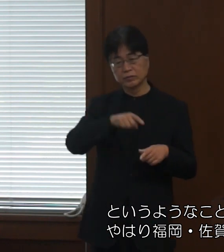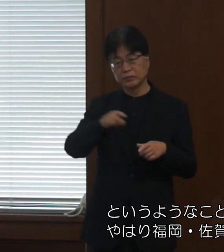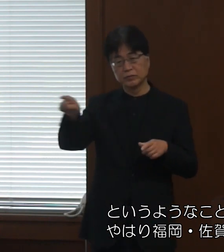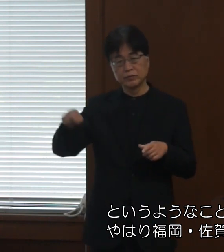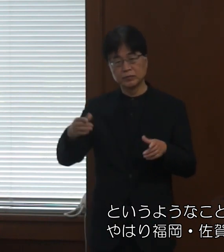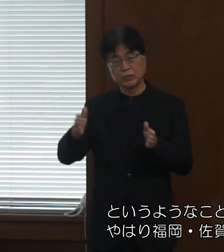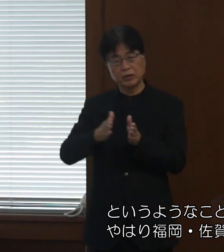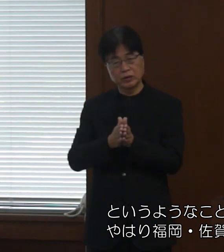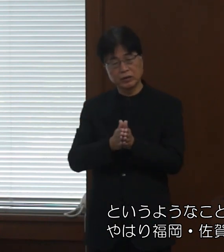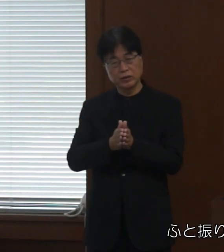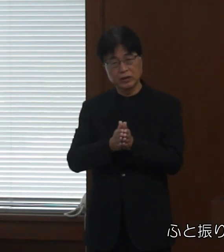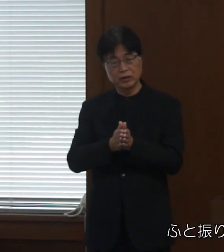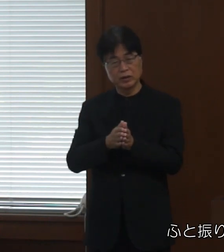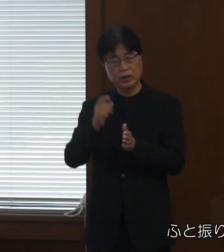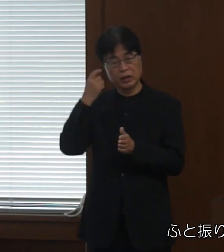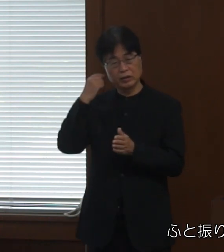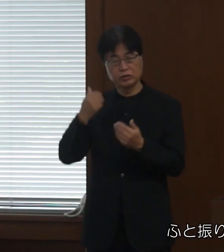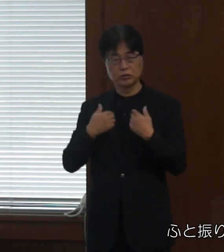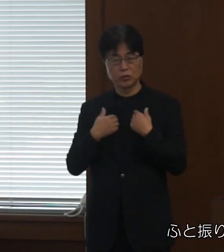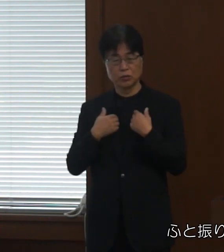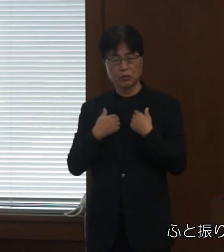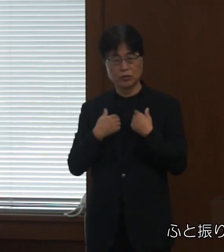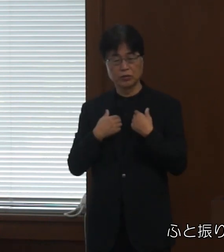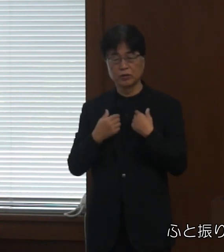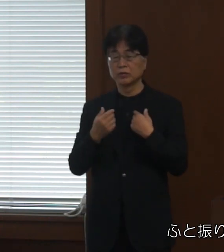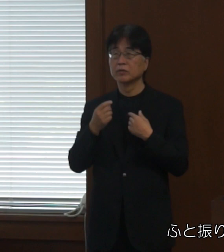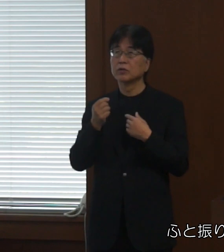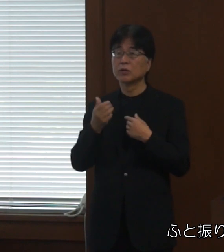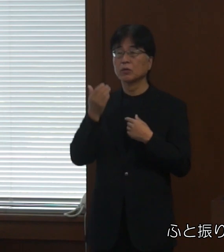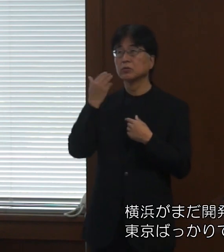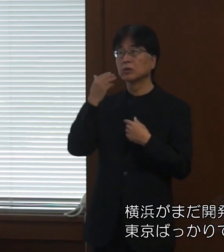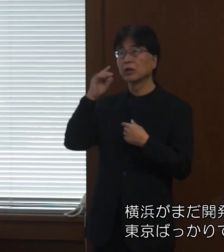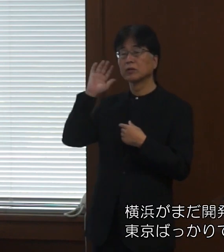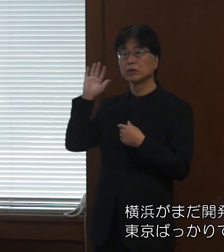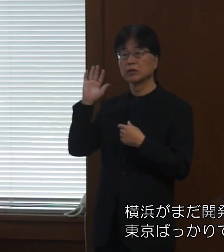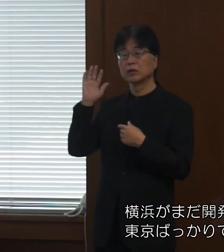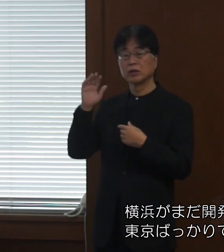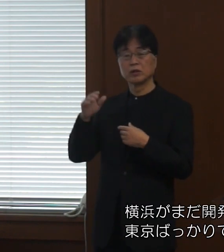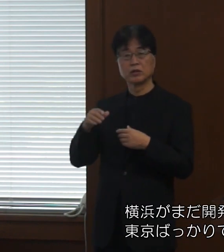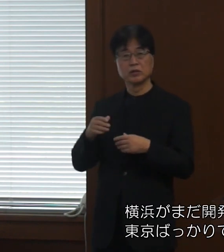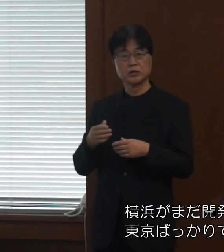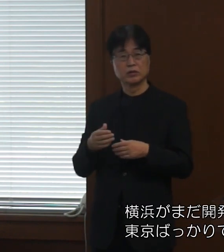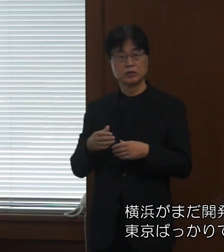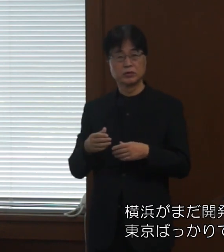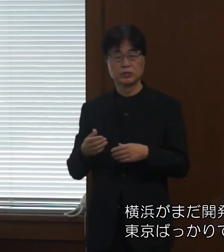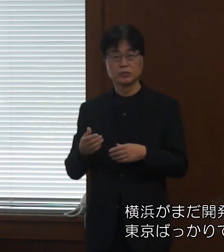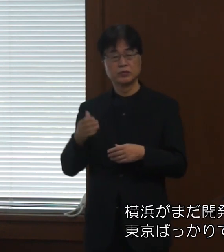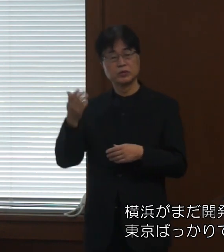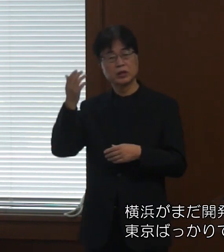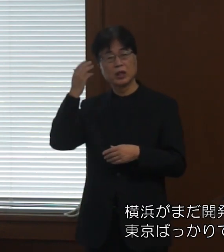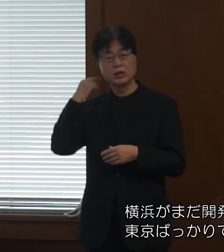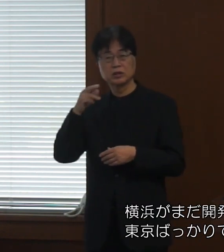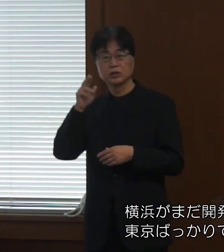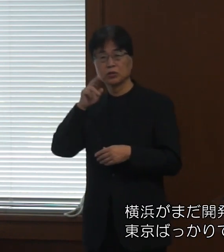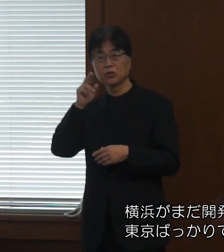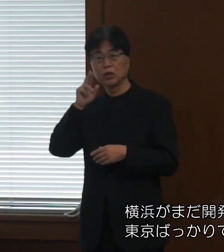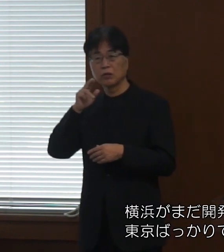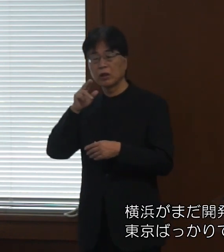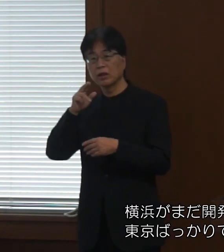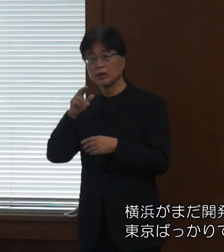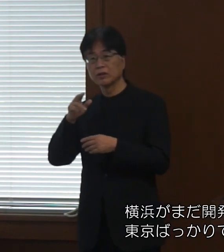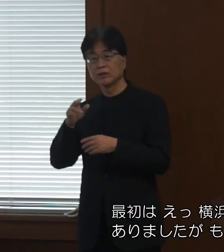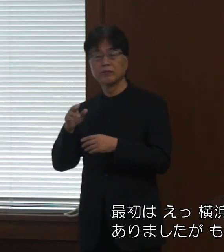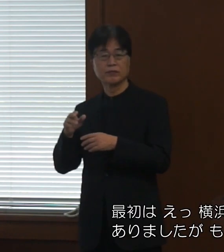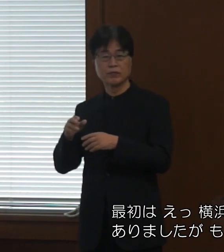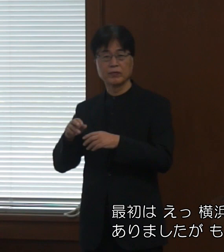いくことを振り返ってみると昔横浜がまだ開発されてない時代に東京ばっかりでイベント